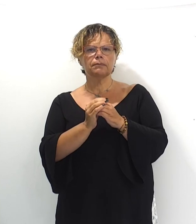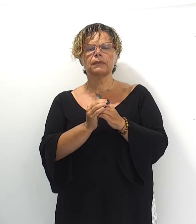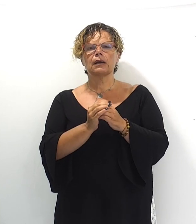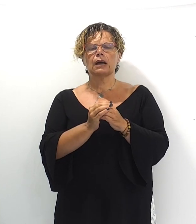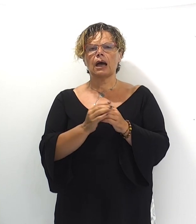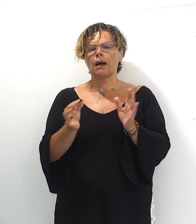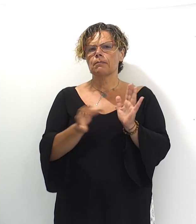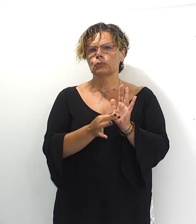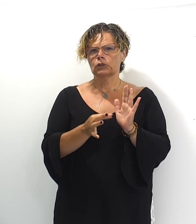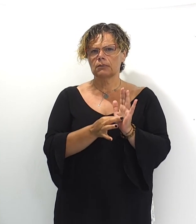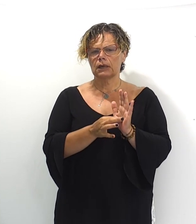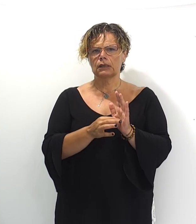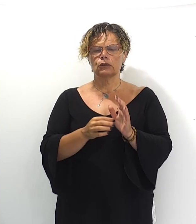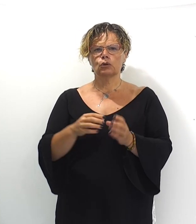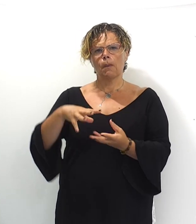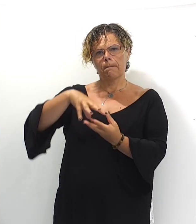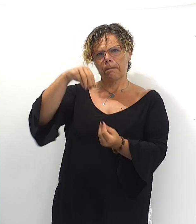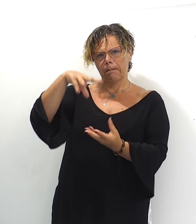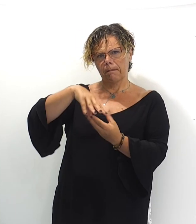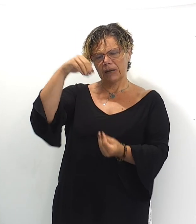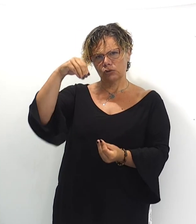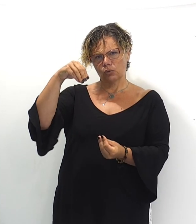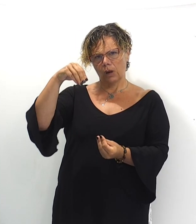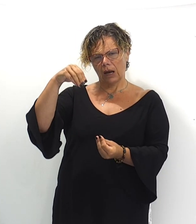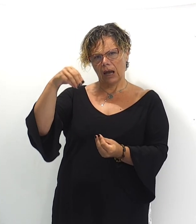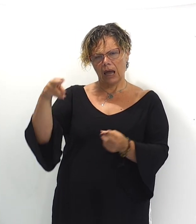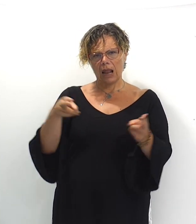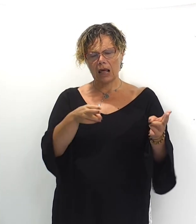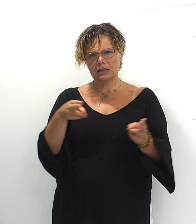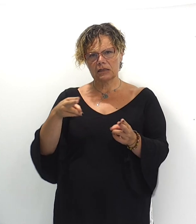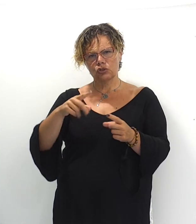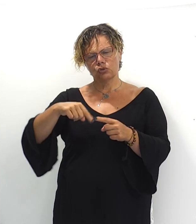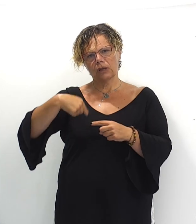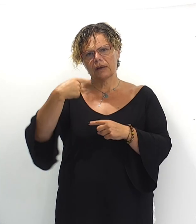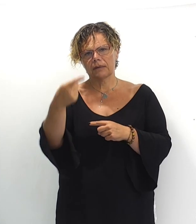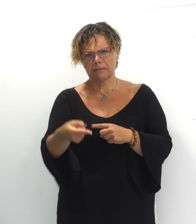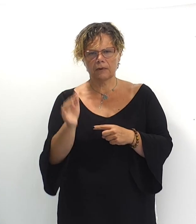Pasqua e la stagione che verrà del 4